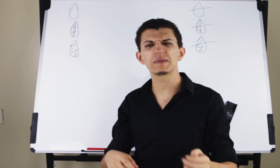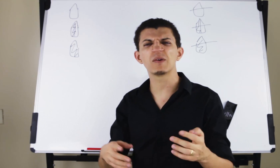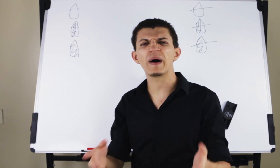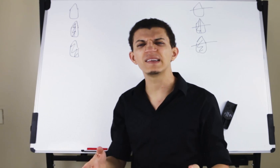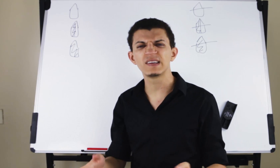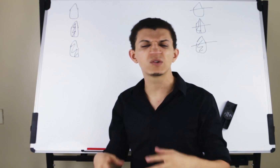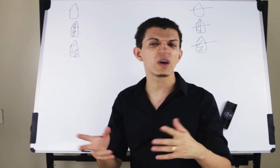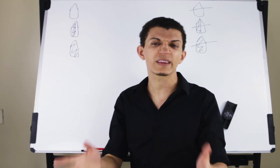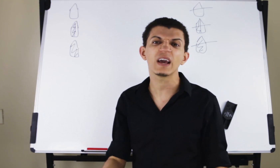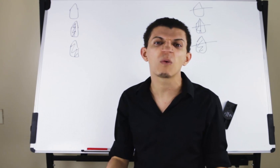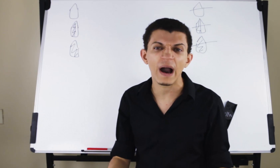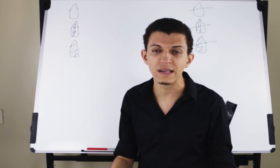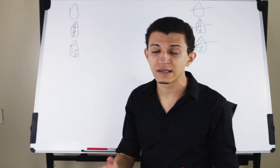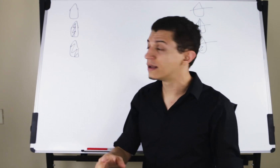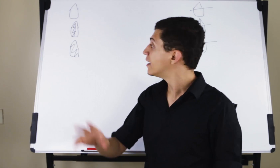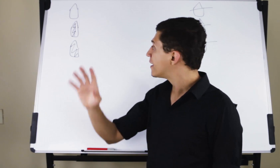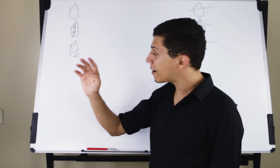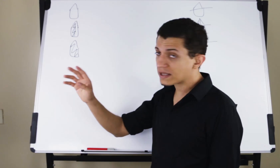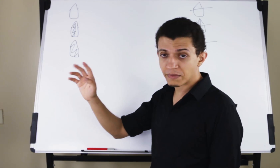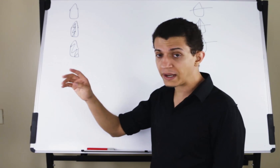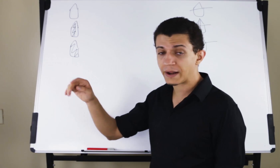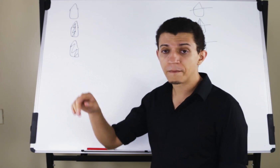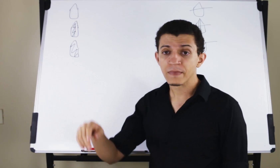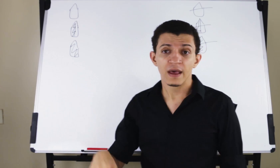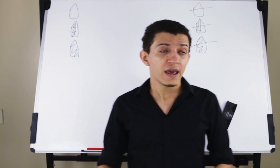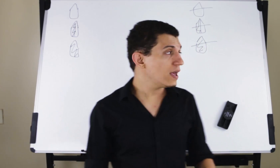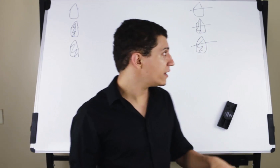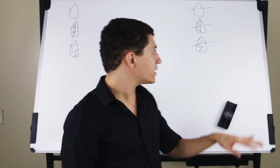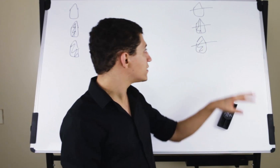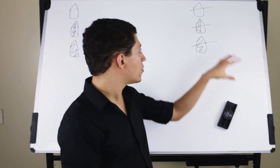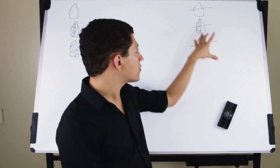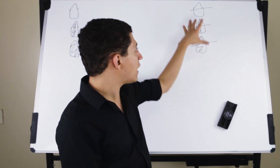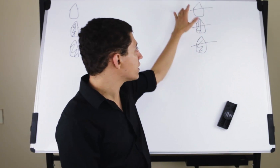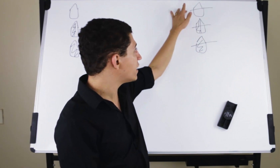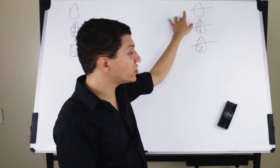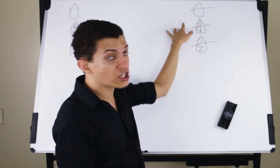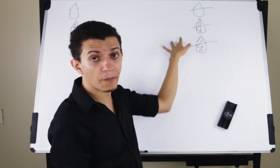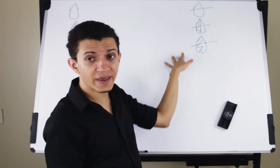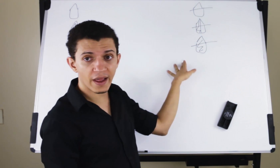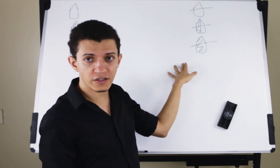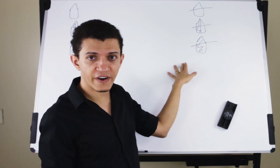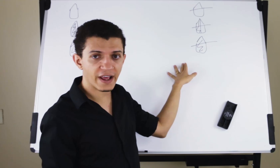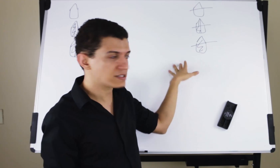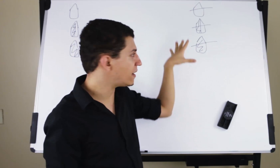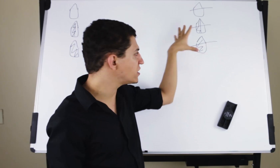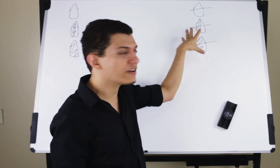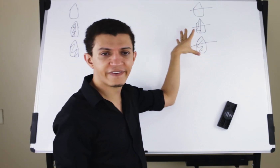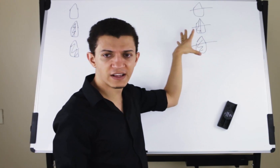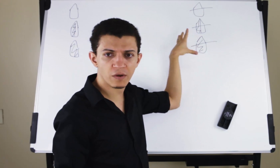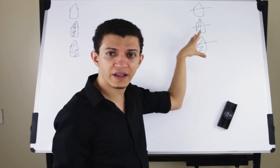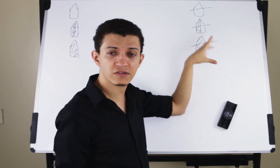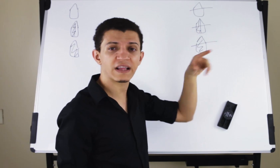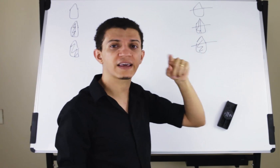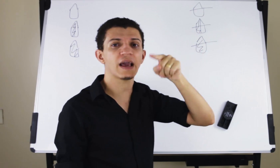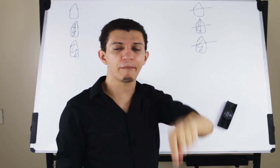são parecidos ou até iguais, da mesma maneira. E desse outro lado aqui a gente tem uma pequena diferença, mas a gente vai falar sobre isso daqui a